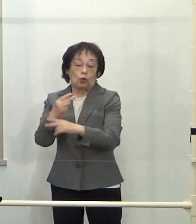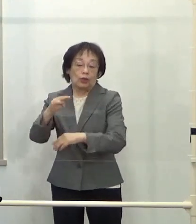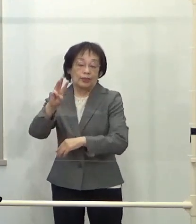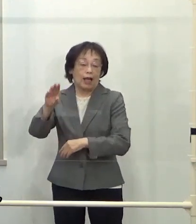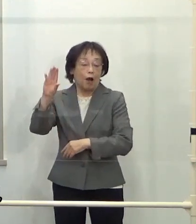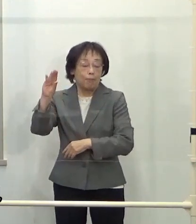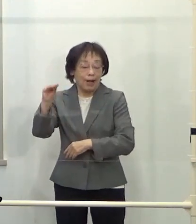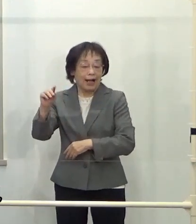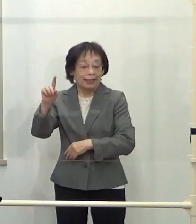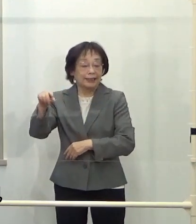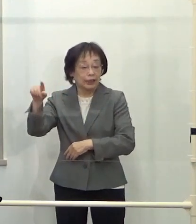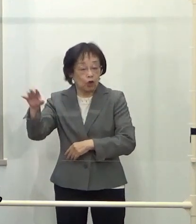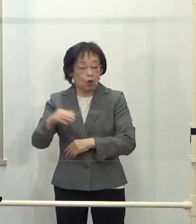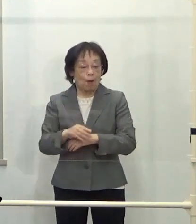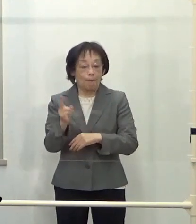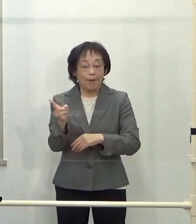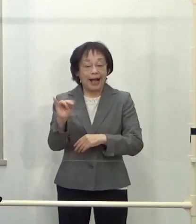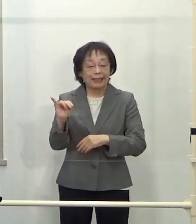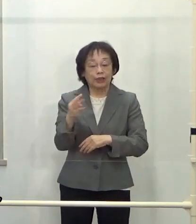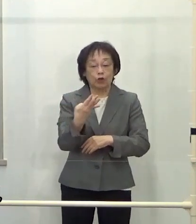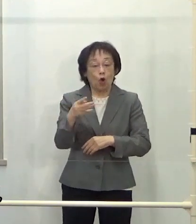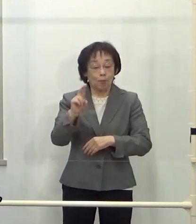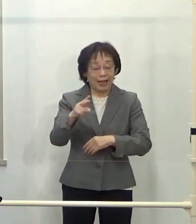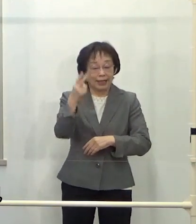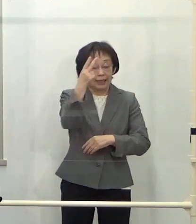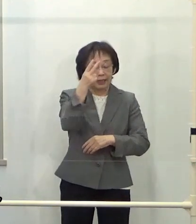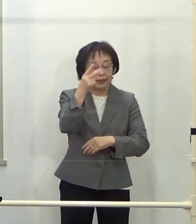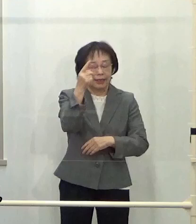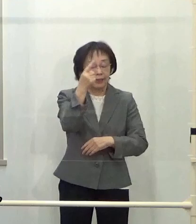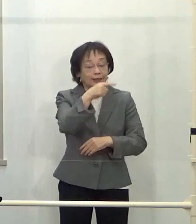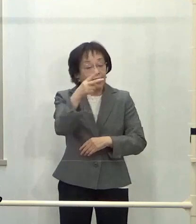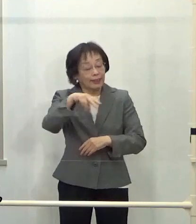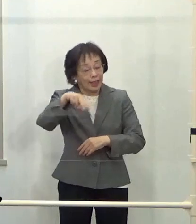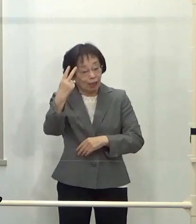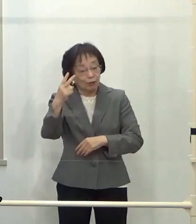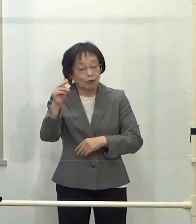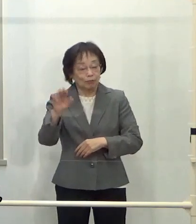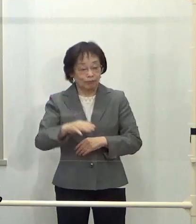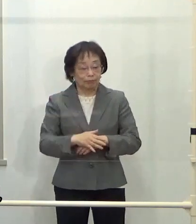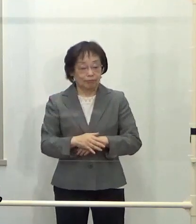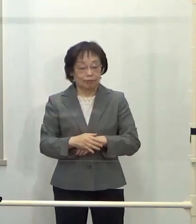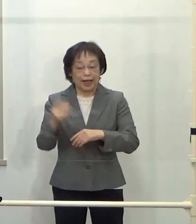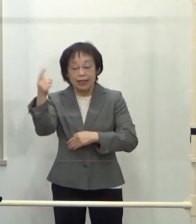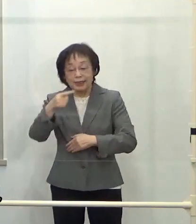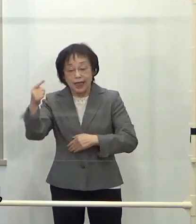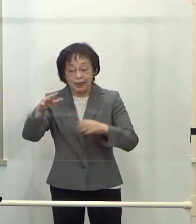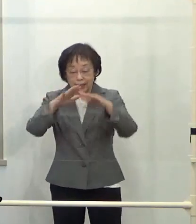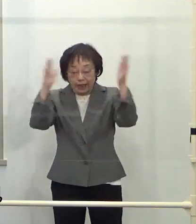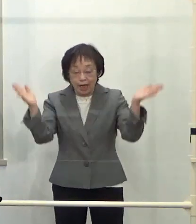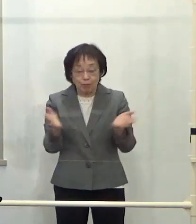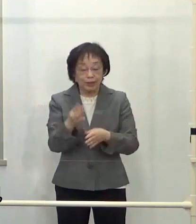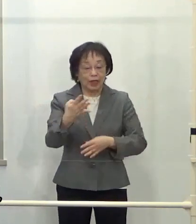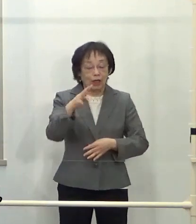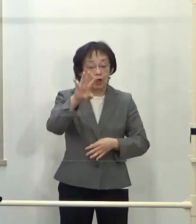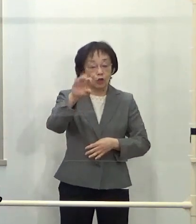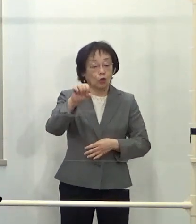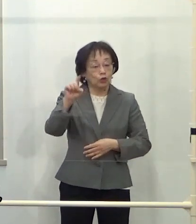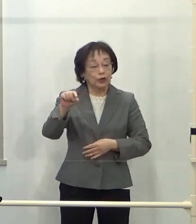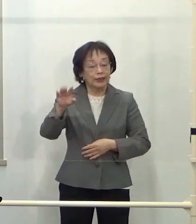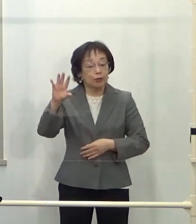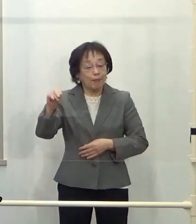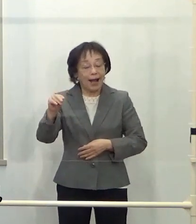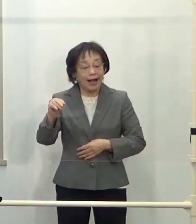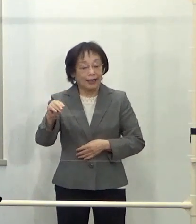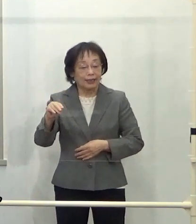ット、バイオマスが8万2000キロワット、水力発電が1000、全部で41万1000キロ